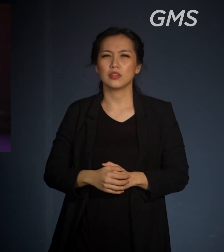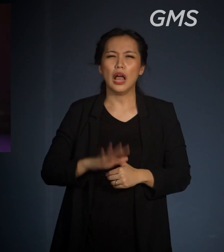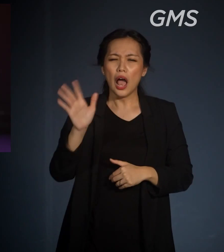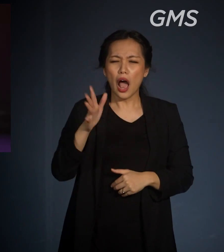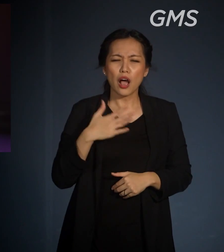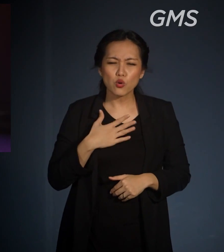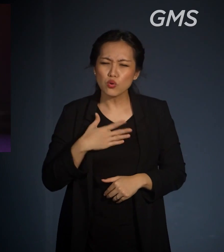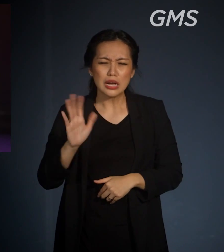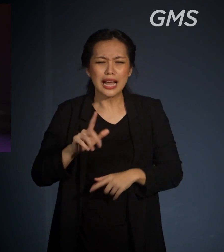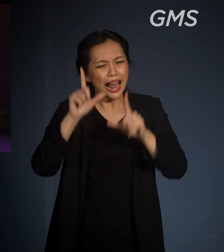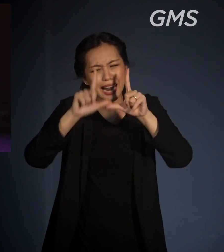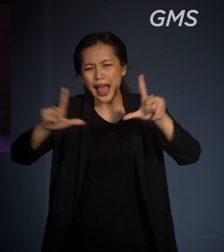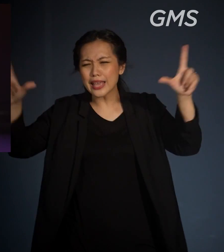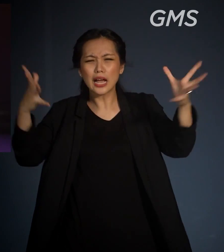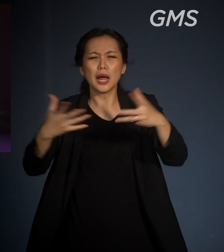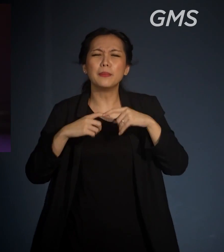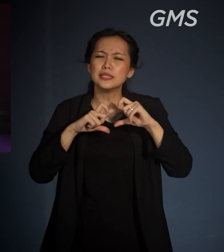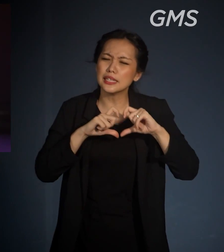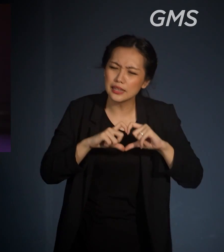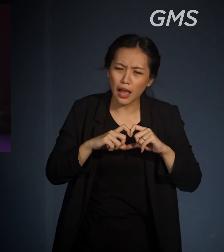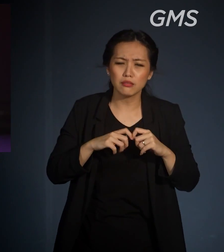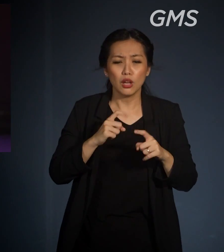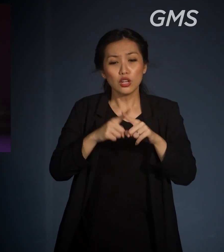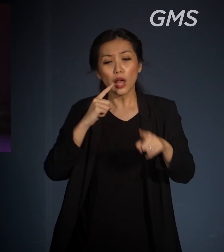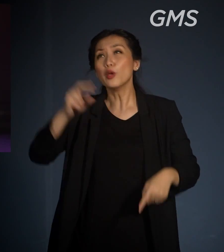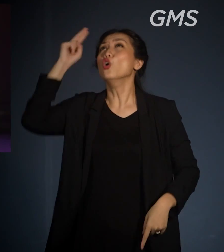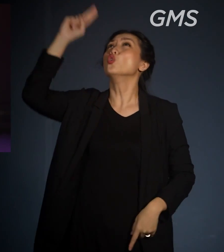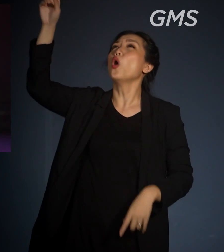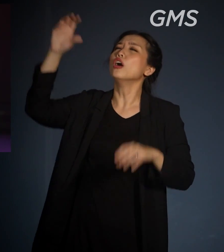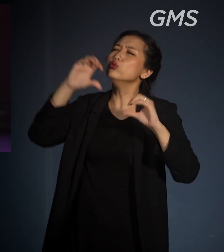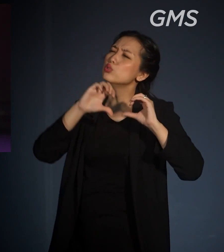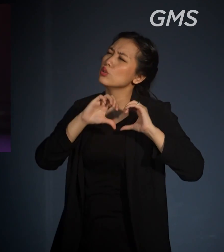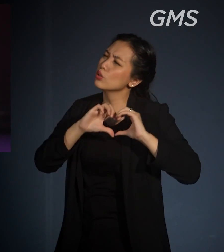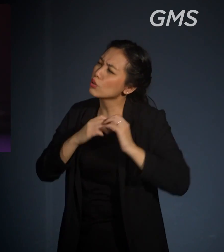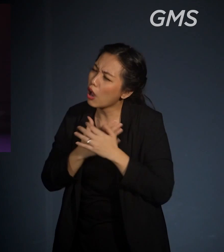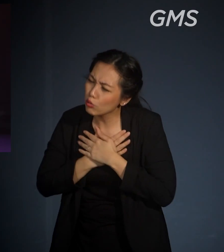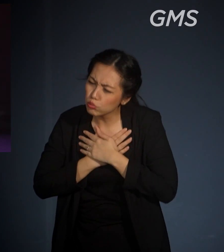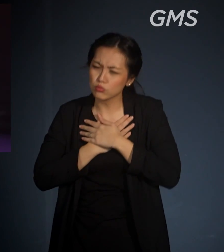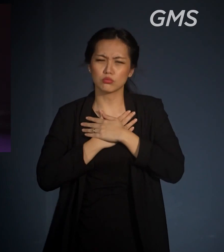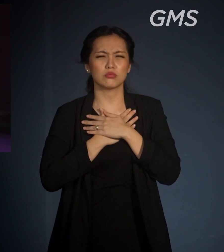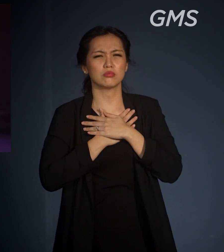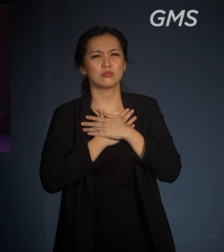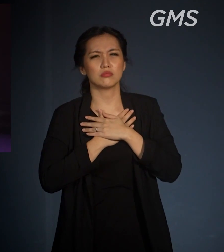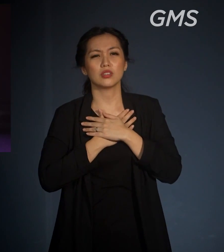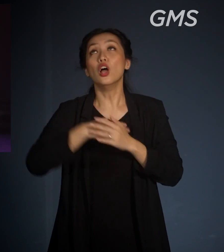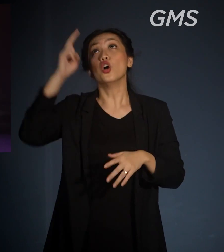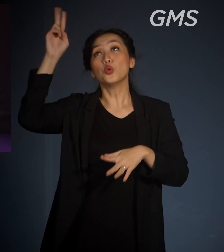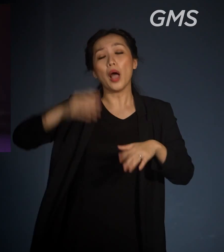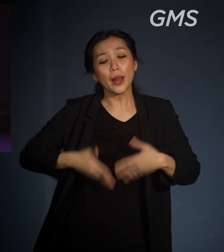layak dicintai. Tapi Tuhan masih cinta. Tuhan itu masih berkati. Tuhan selamatkan